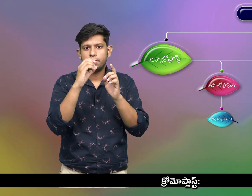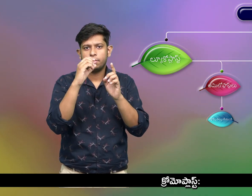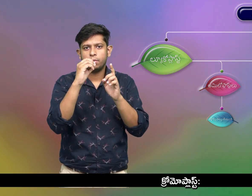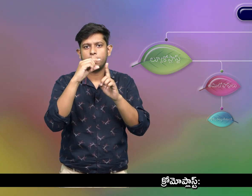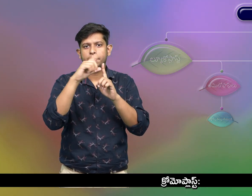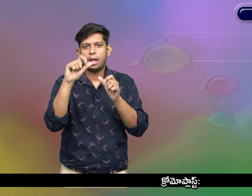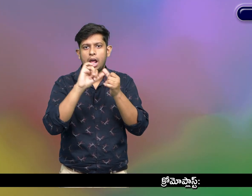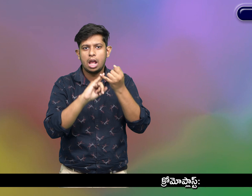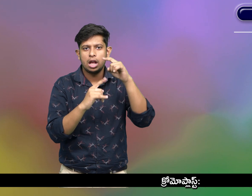క్రోమోప్లాస్ట్,